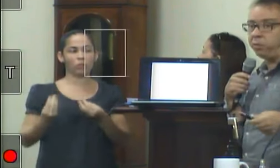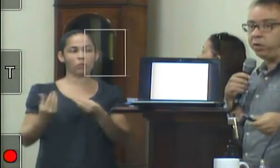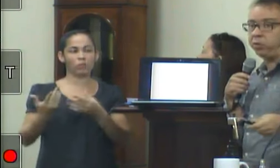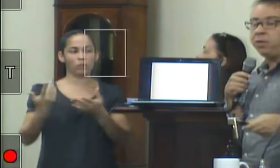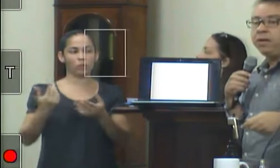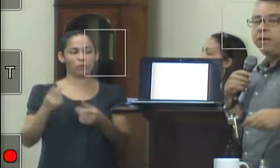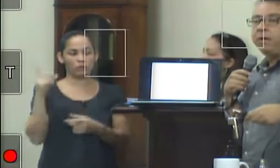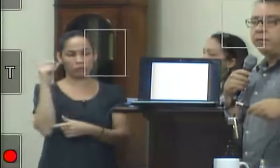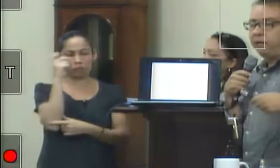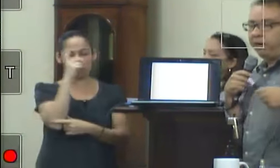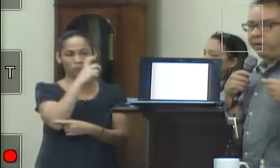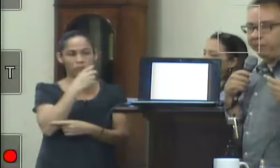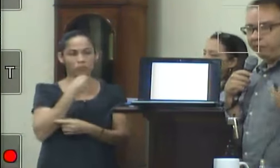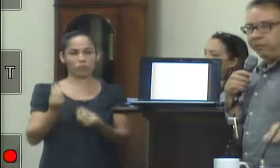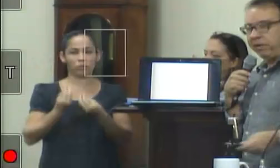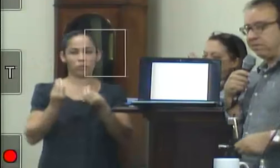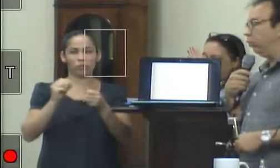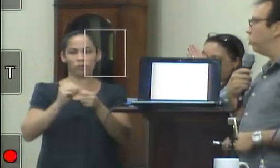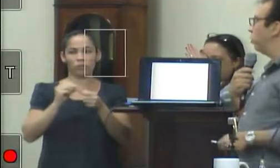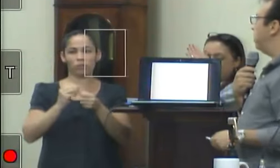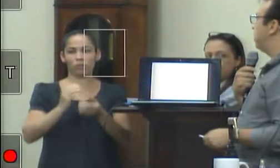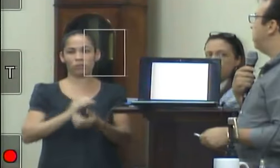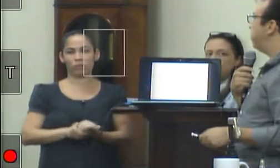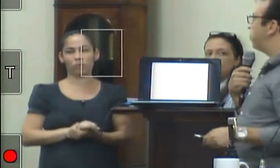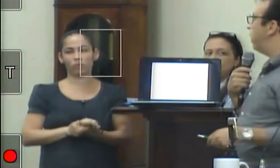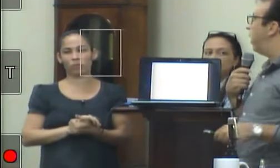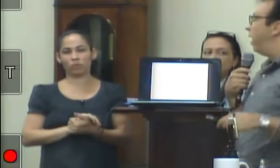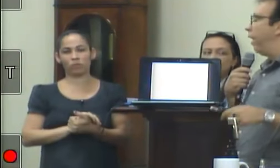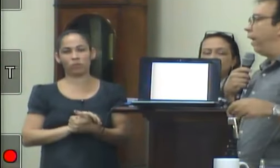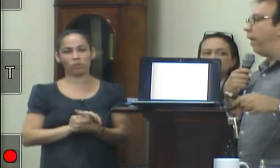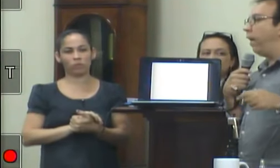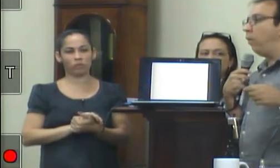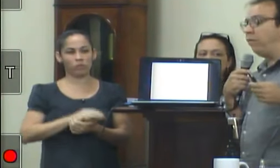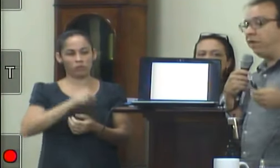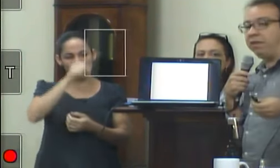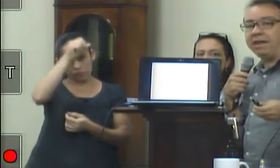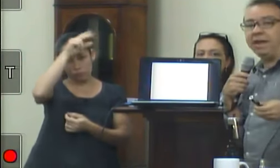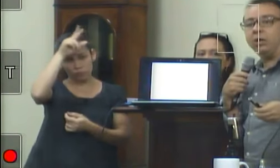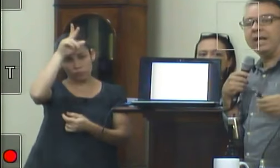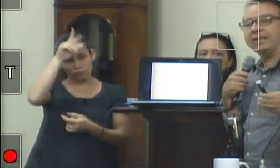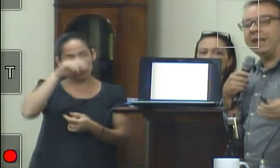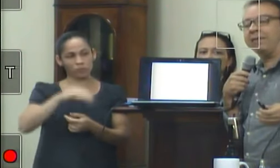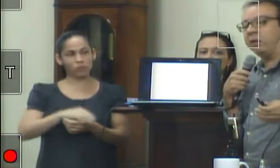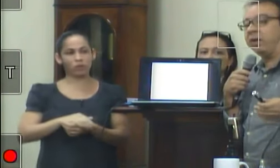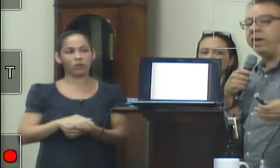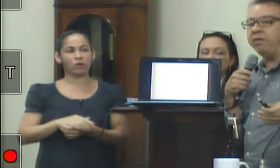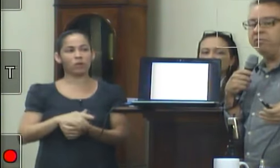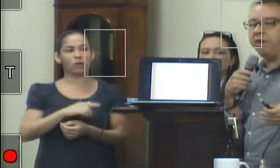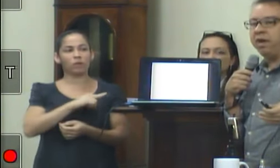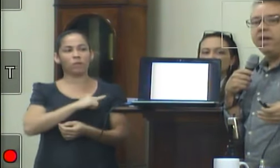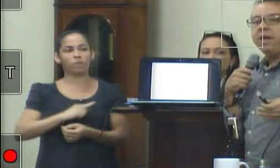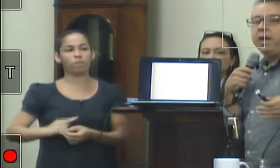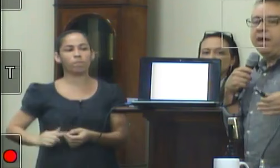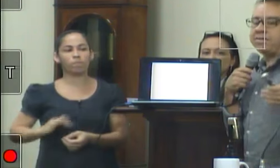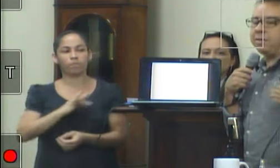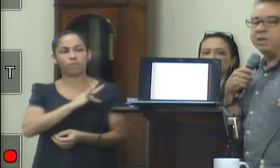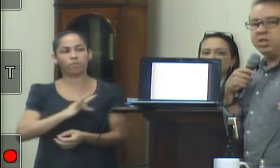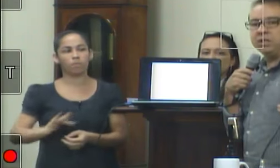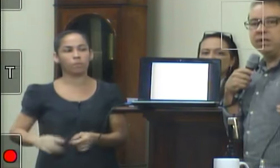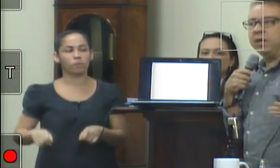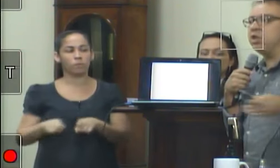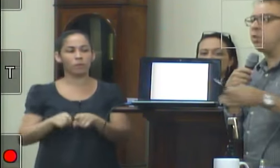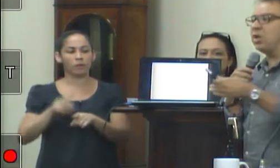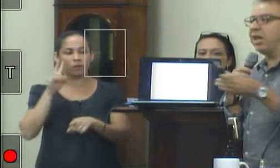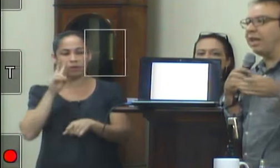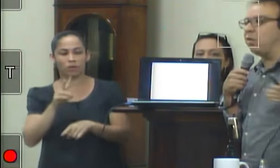dificulta muito a questão dos municípios. Né, o governo federal já está tendo que rever essa